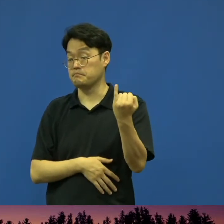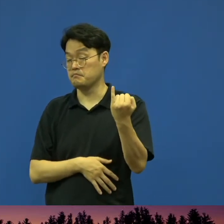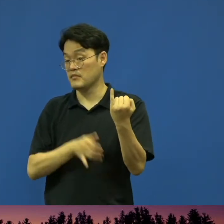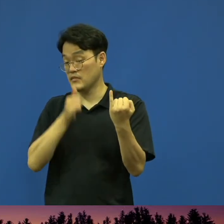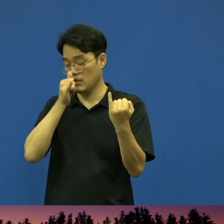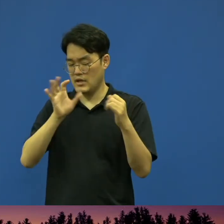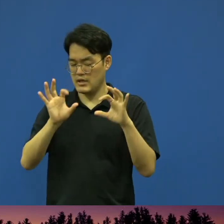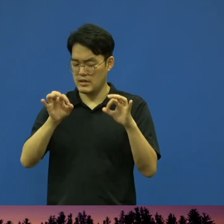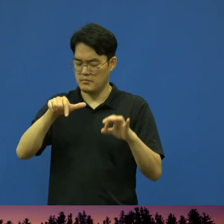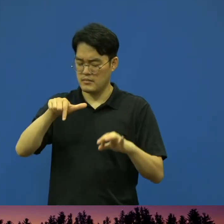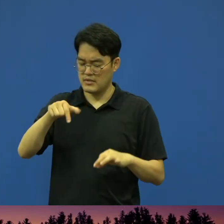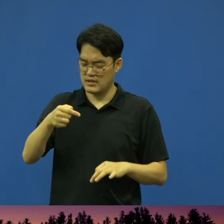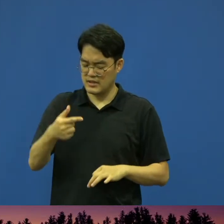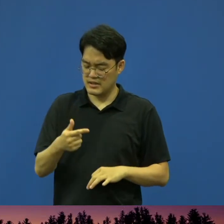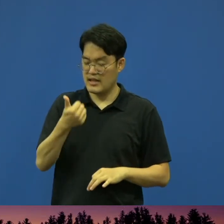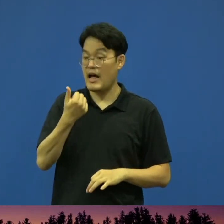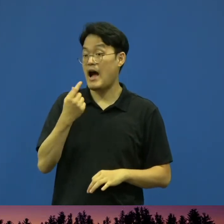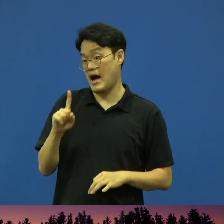김그나라는 작가인데요,